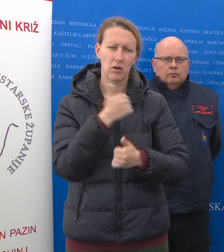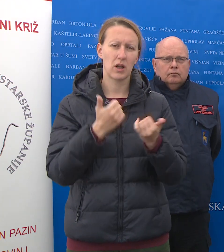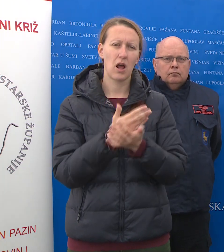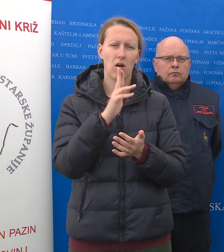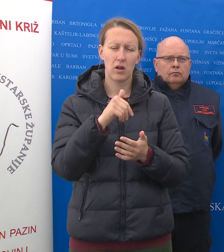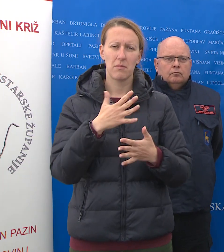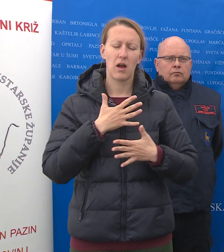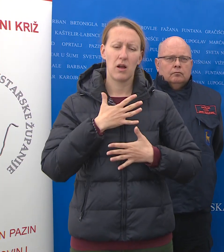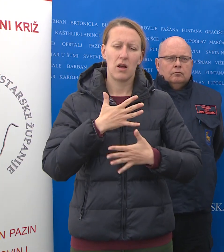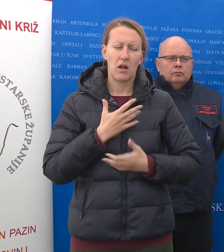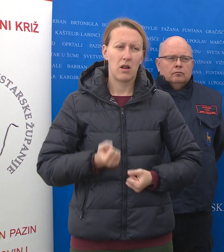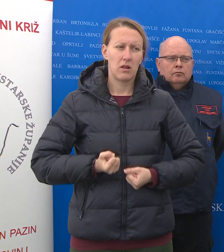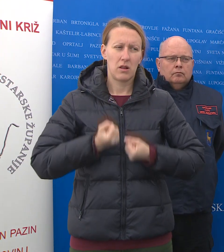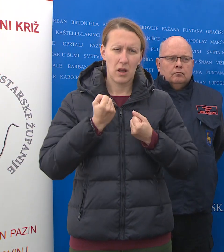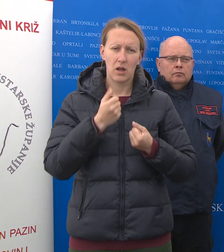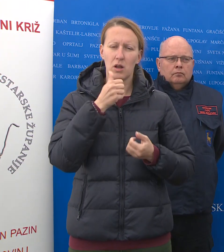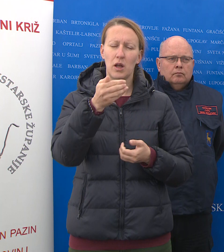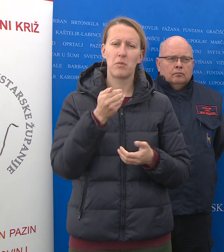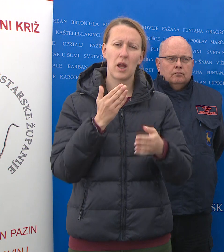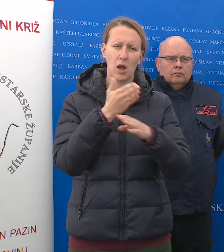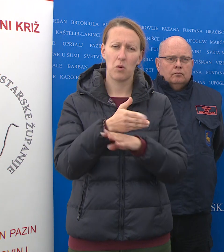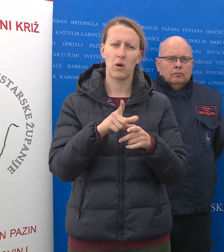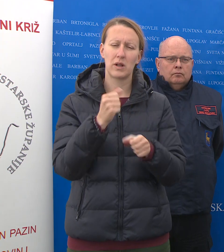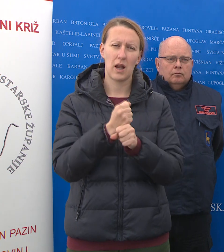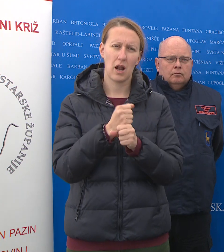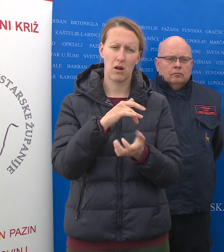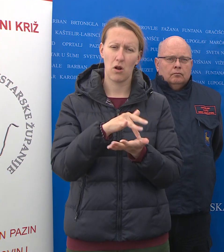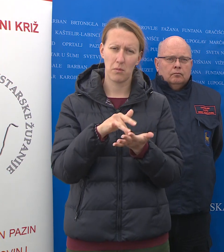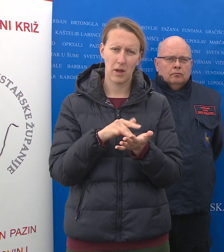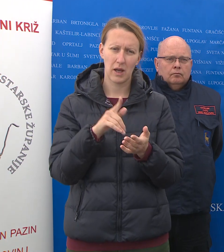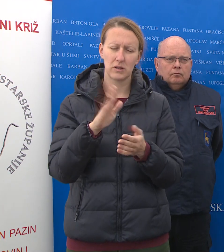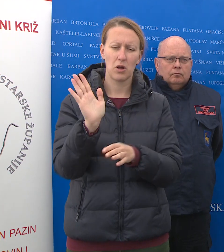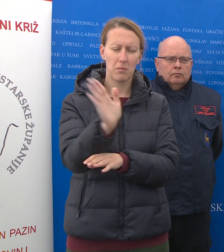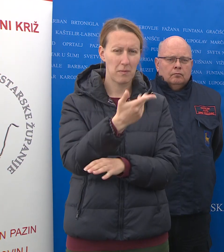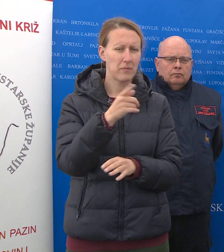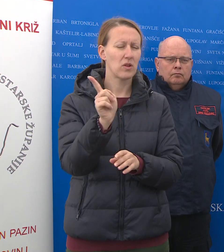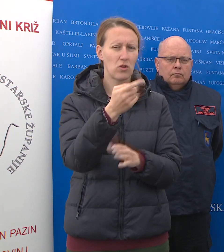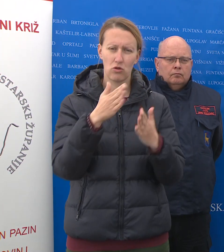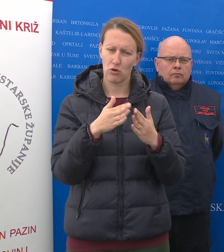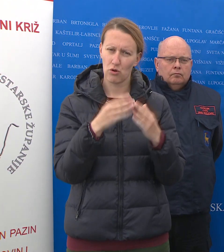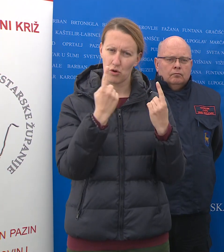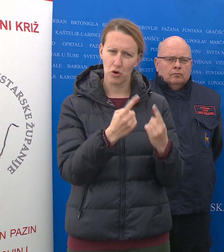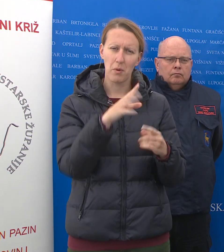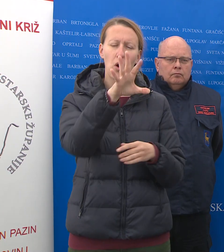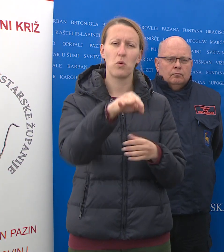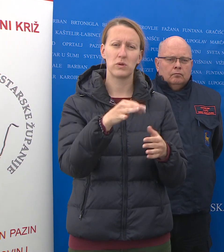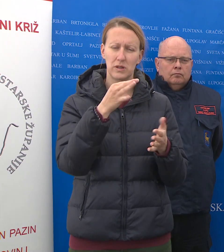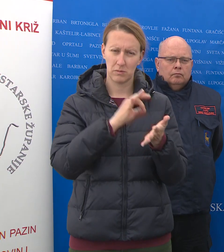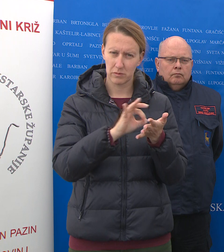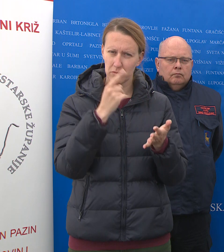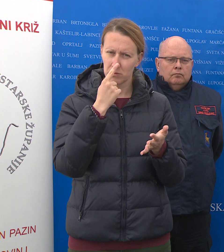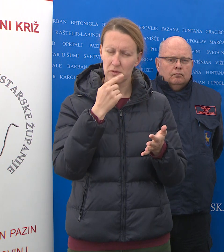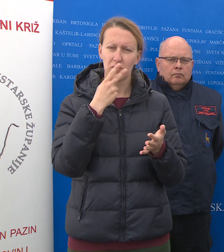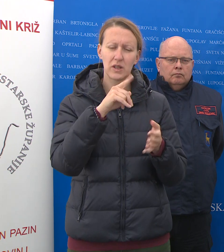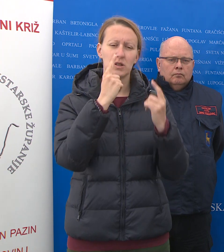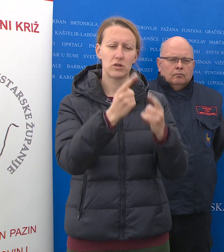ako imaju respirativne tegobe se i prije ulaska na radno mjesto uklanjaju sa radnog mjesta, uzima se bris i ostavljaju